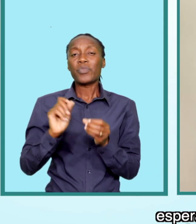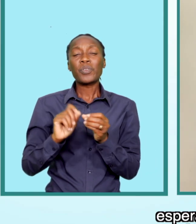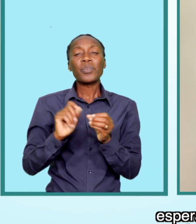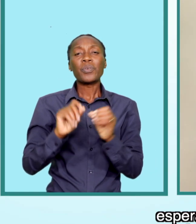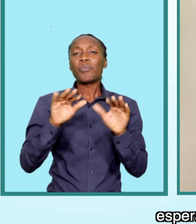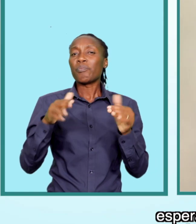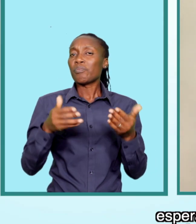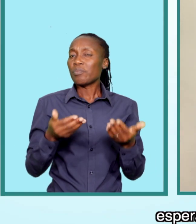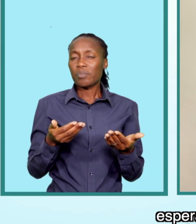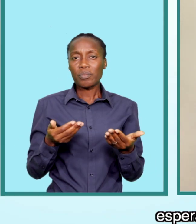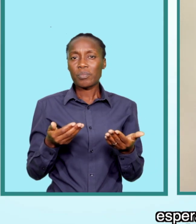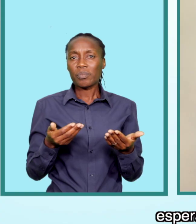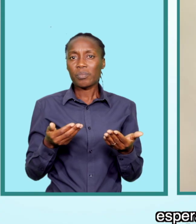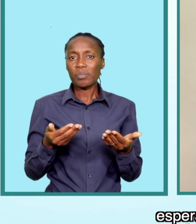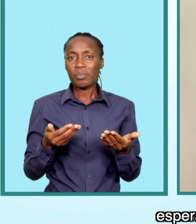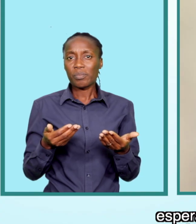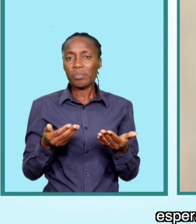um dos primeiros